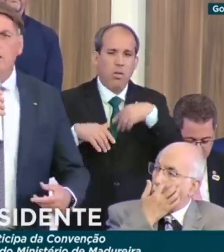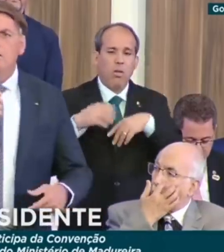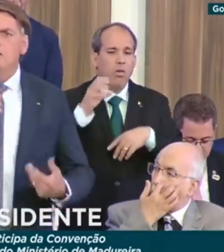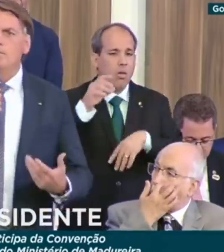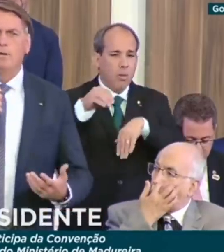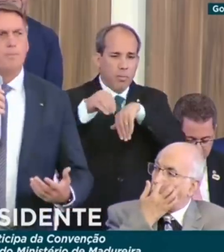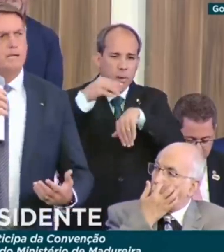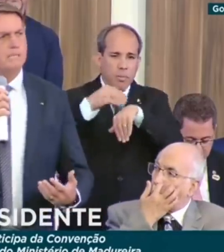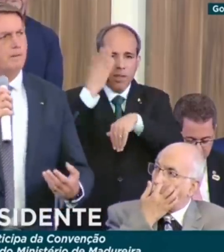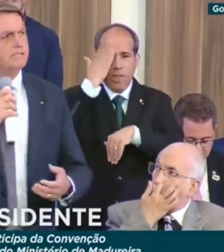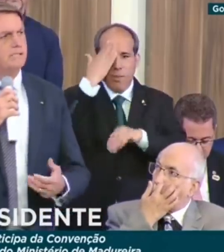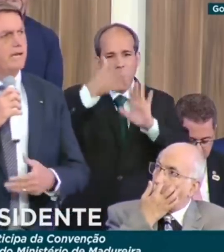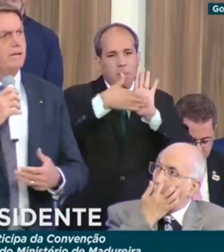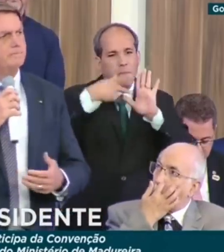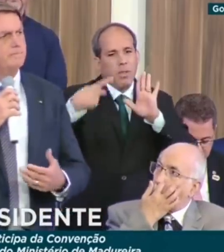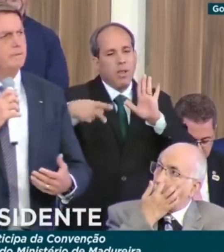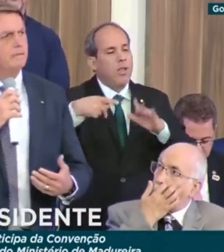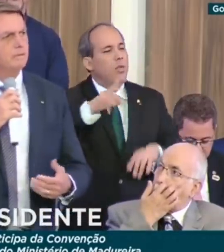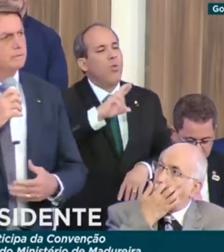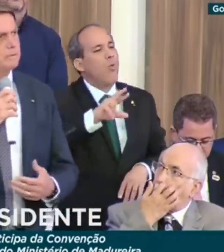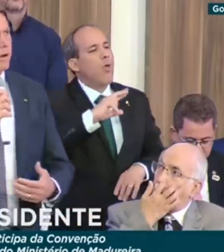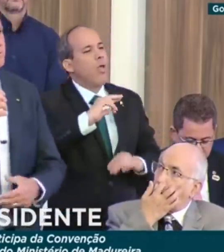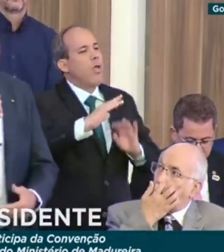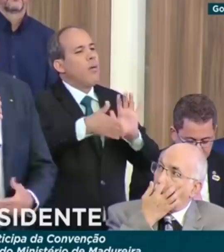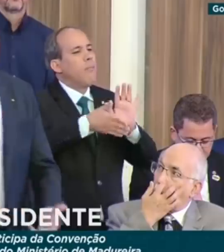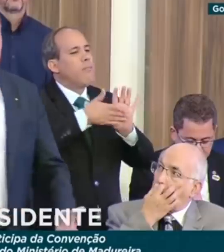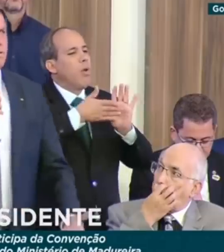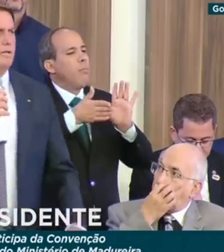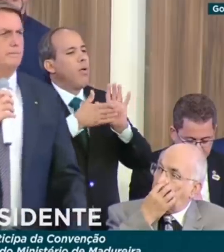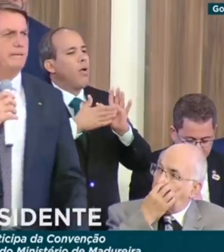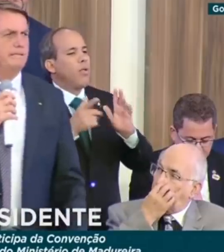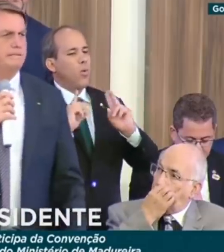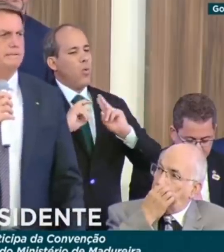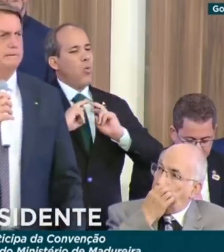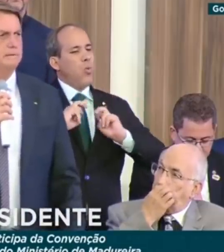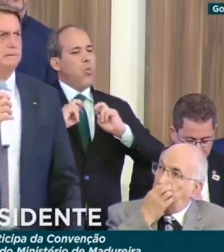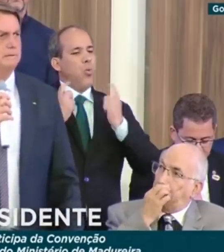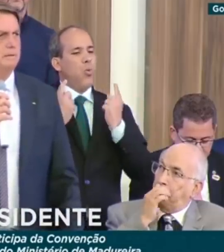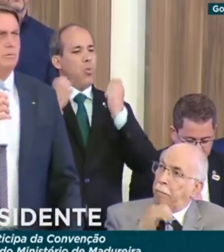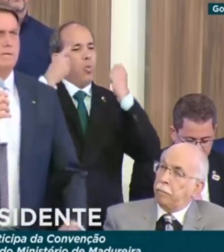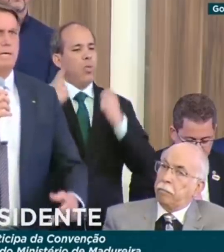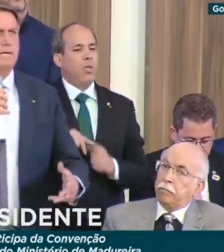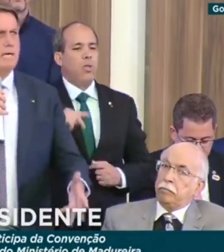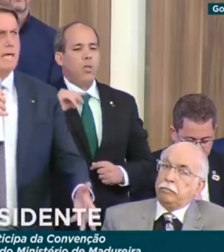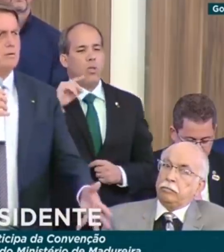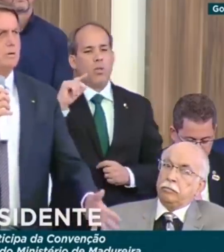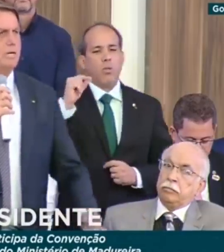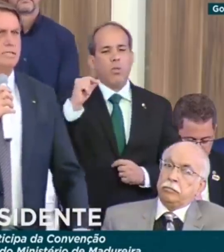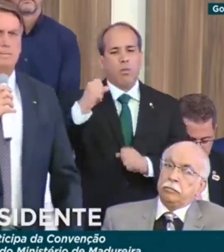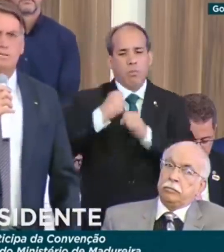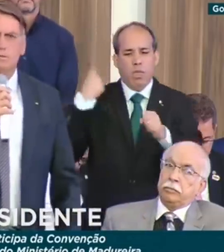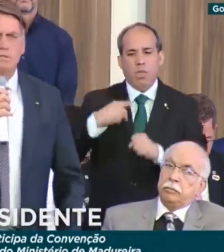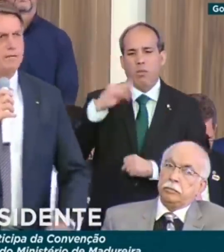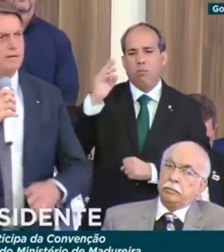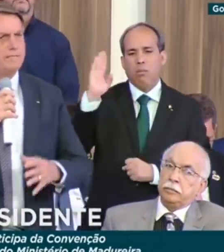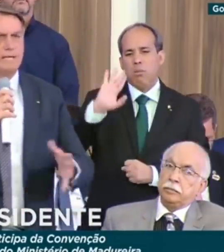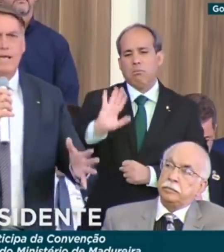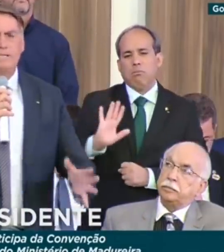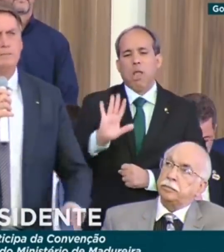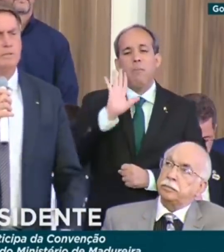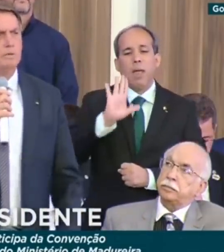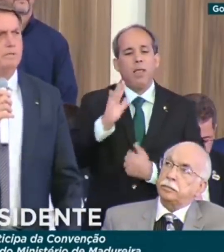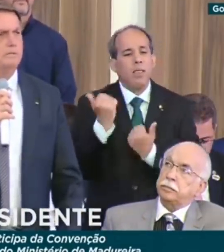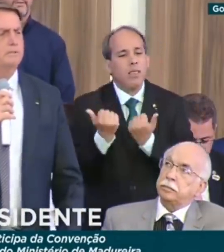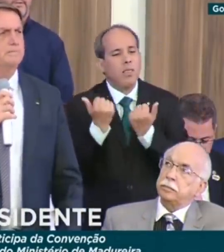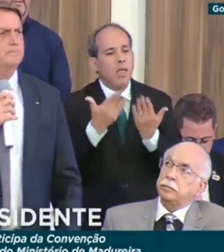é nenhuma proposta para tirar, oferir lucros do nosso país. O que ele quer no tocante à Amazônia, levar